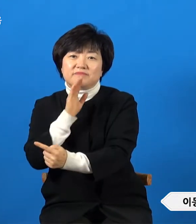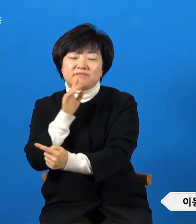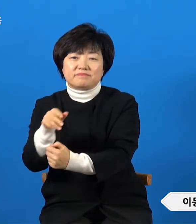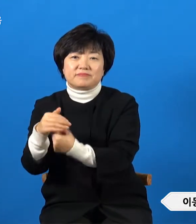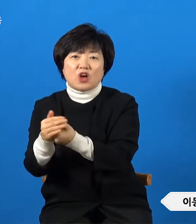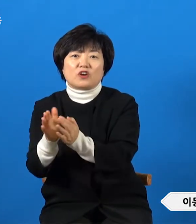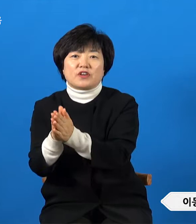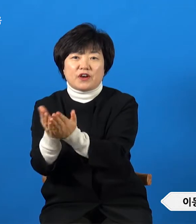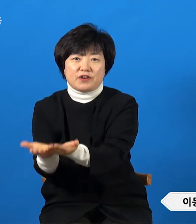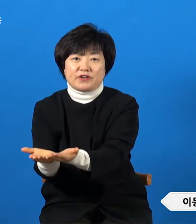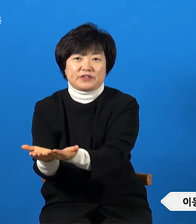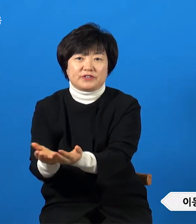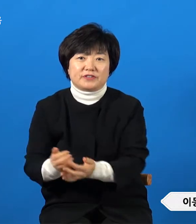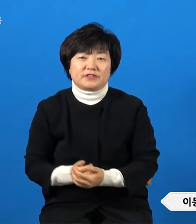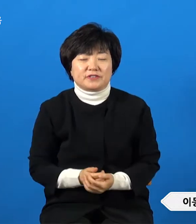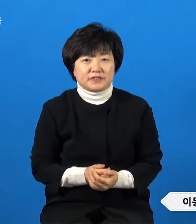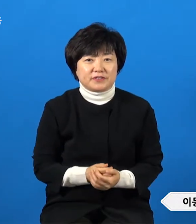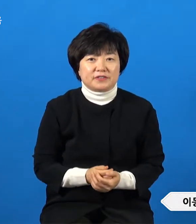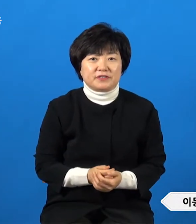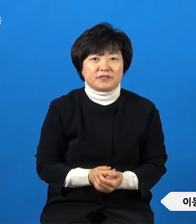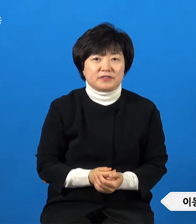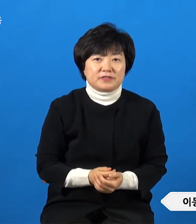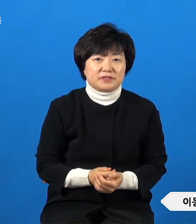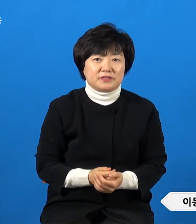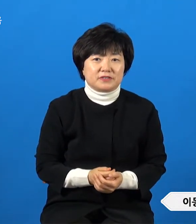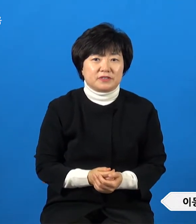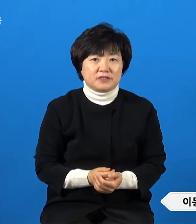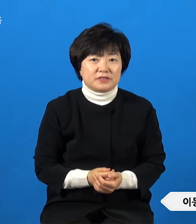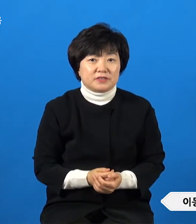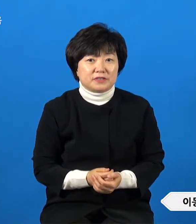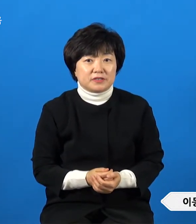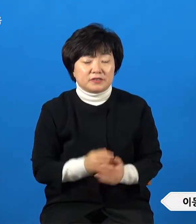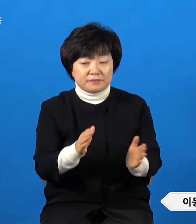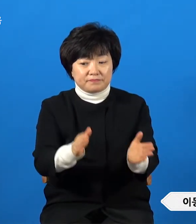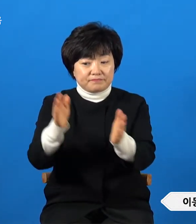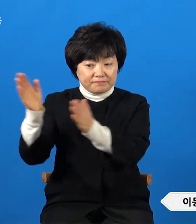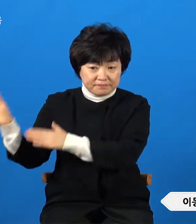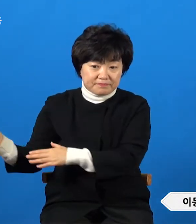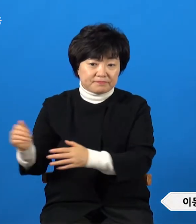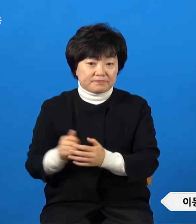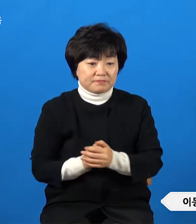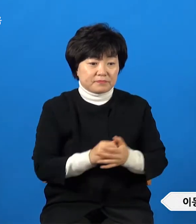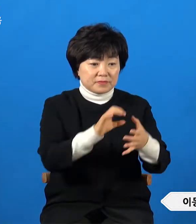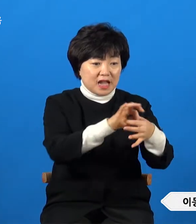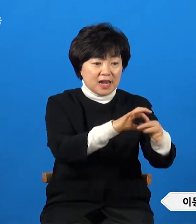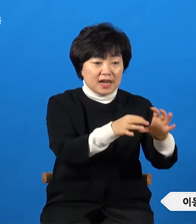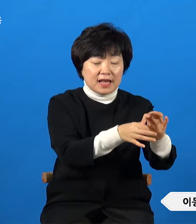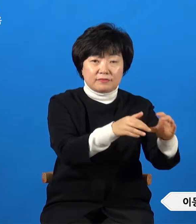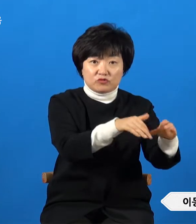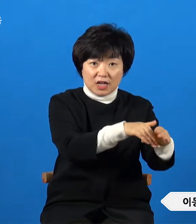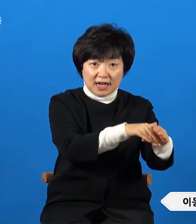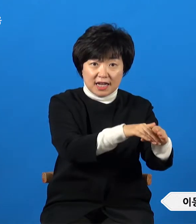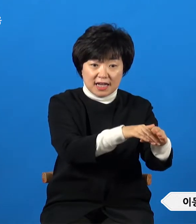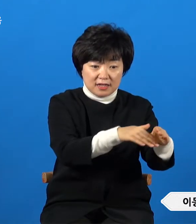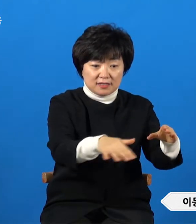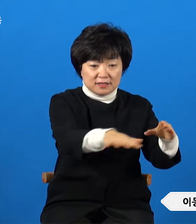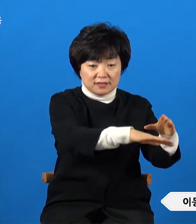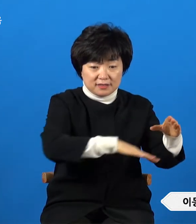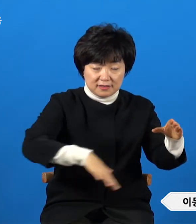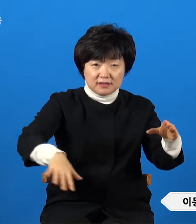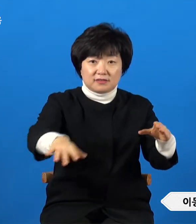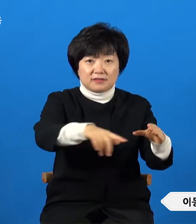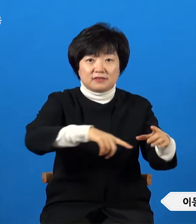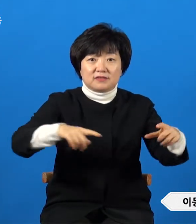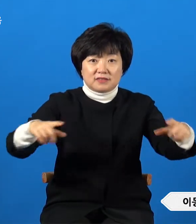그것이 성경이라는 거예요. 네. 자, 그런데 헬라 문화가 지배하고 있었던